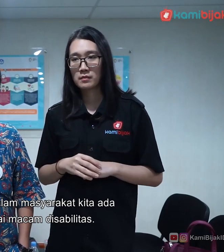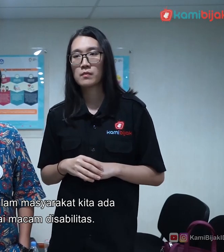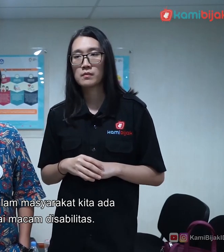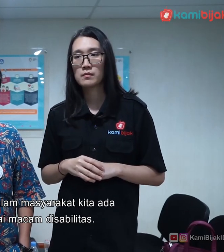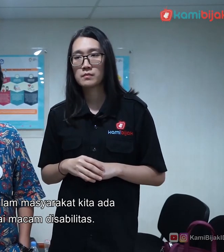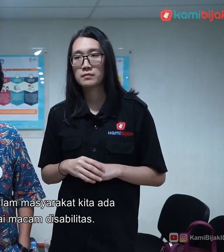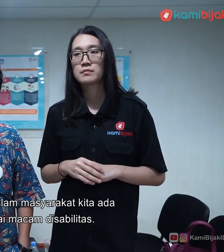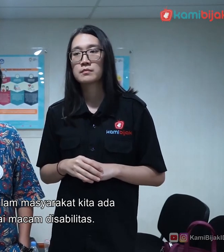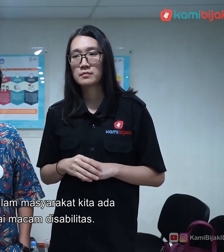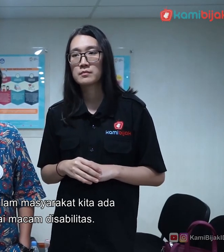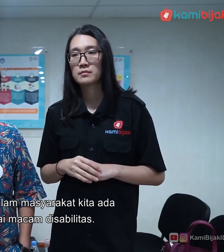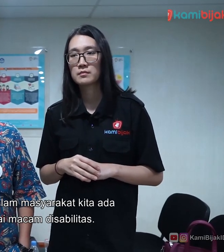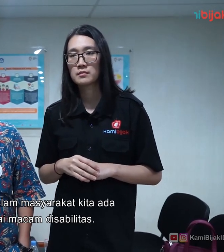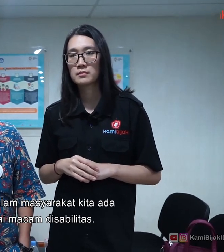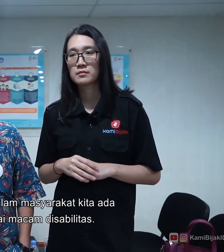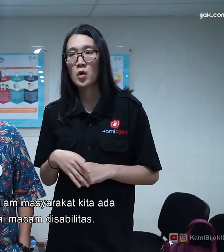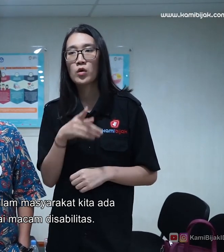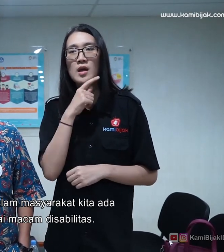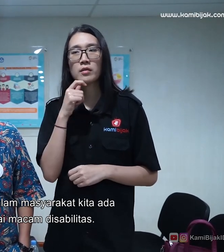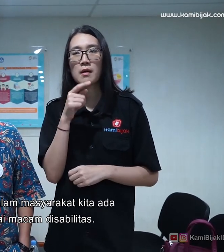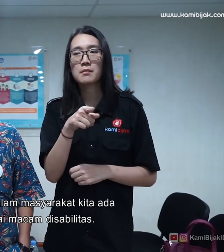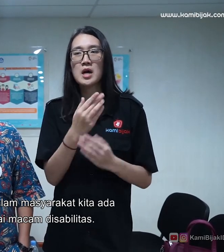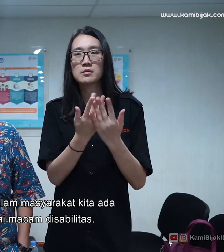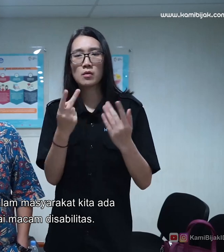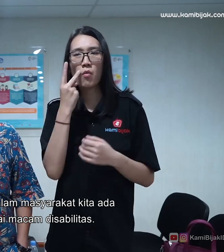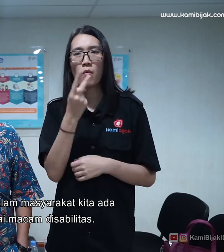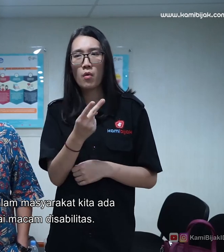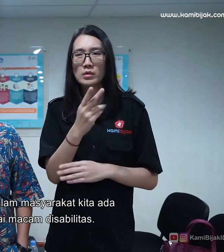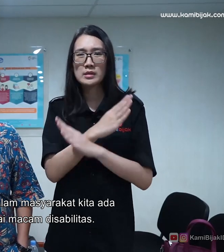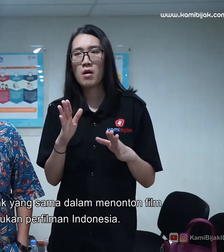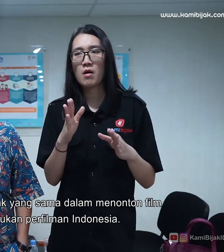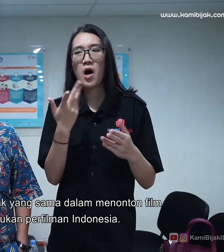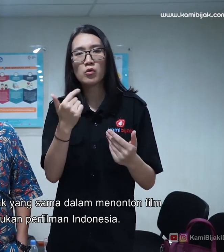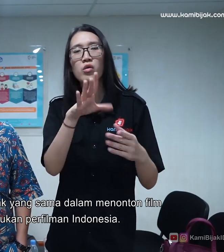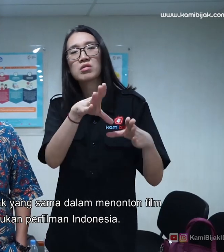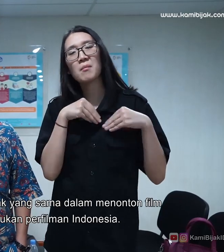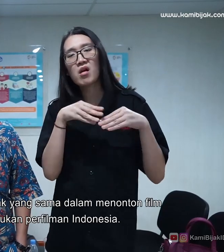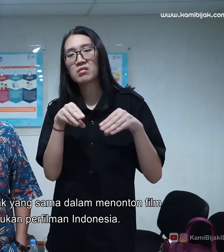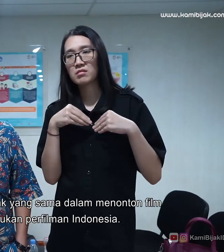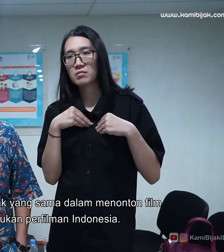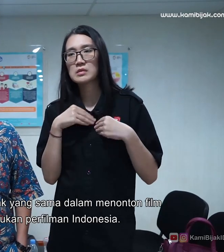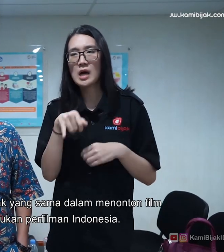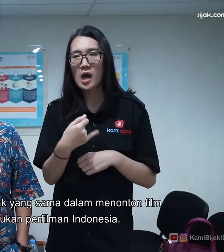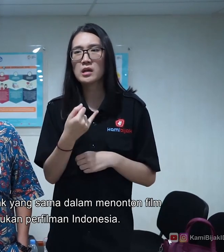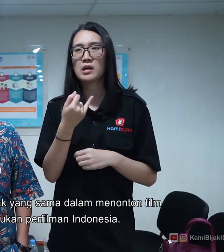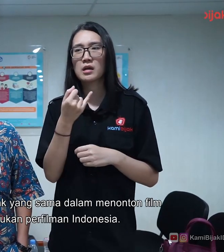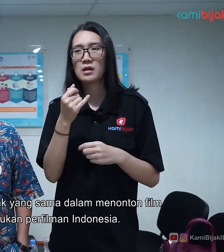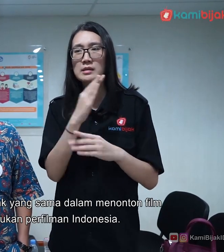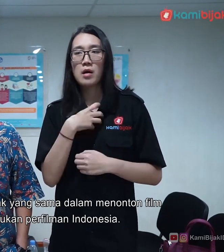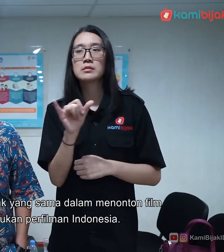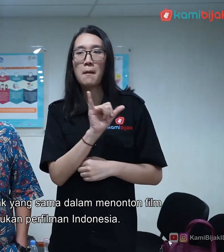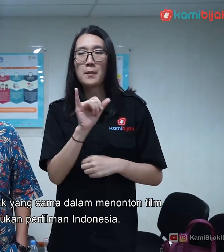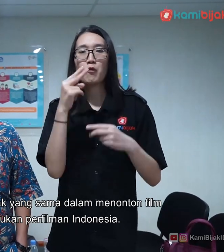Ternyata di masyarakat kita ada banyak bermacam-macam disabilitas. Mereka juga punya hak yang sama untuk menonton